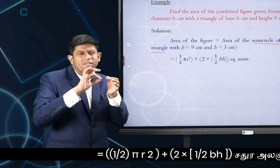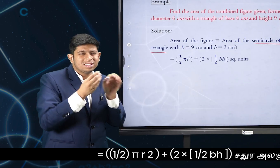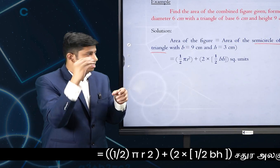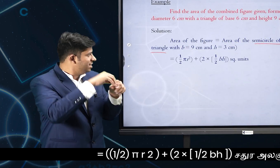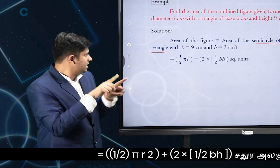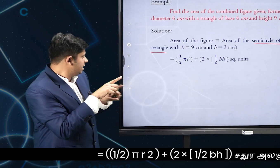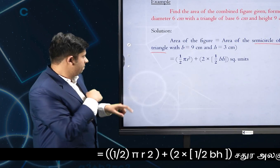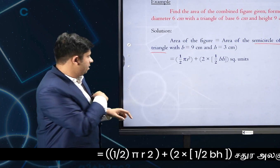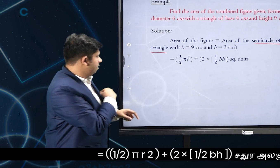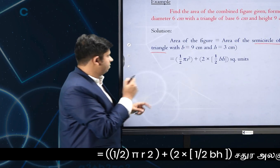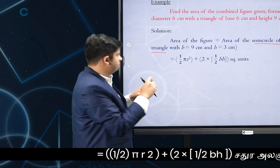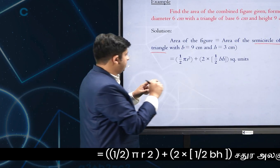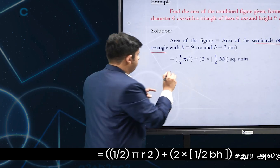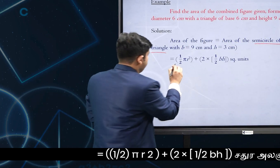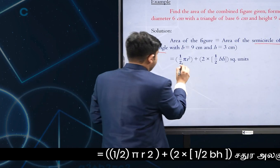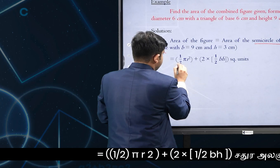ஈடு அடைப்புக்குறிக்குள்